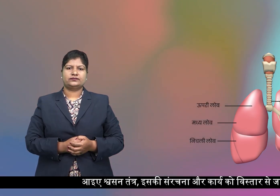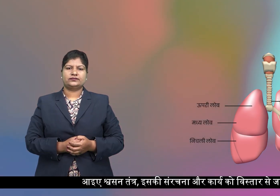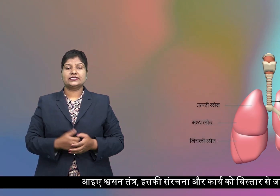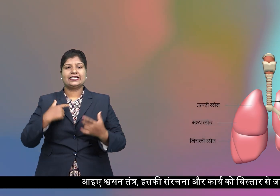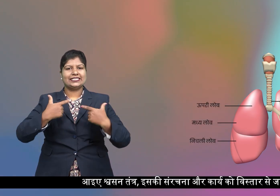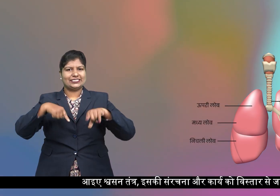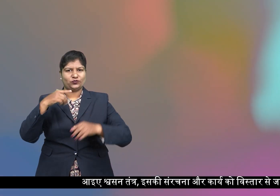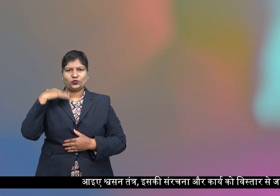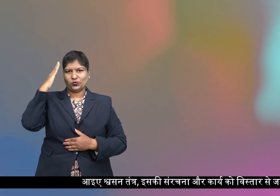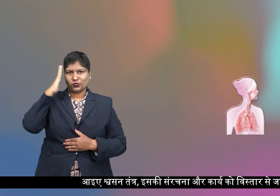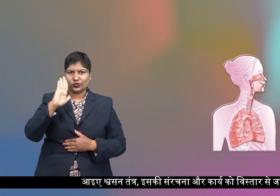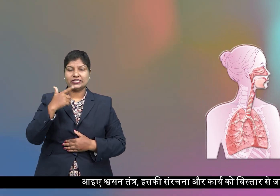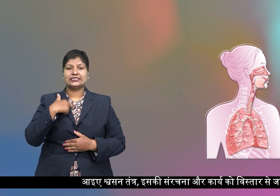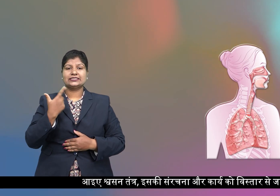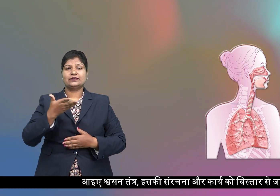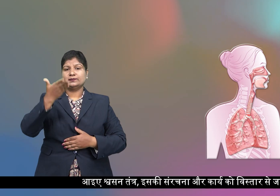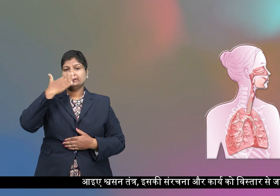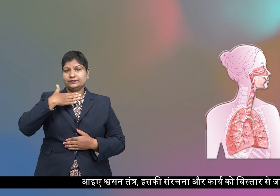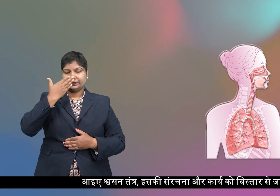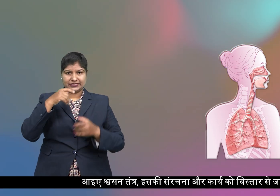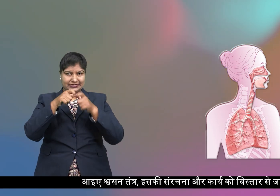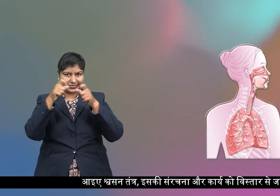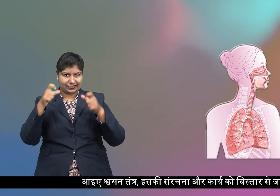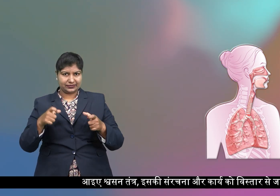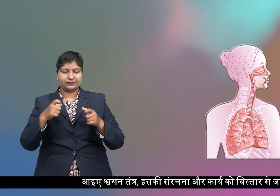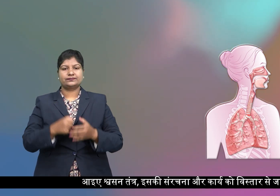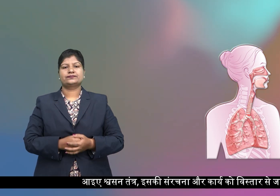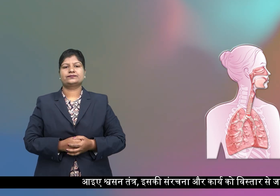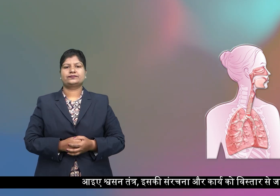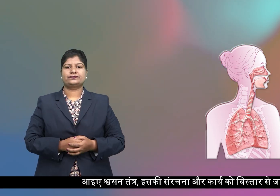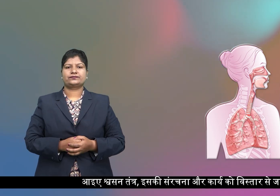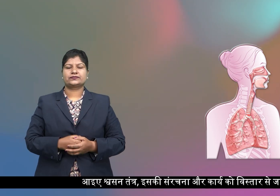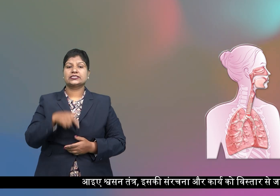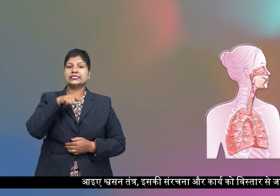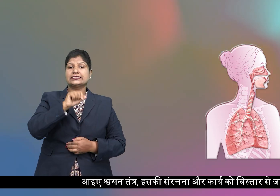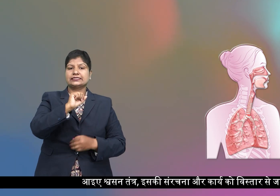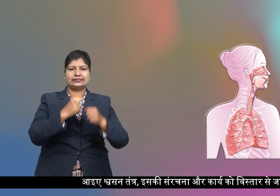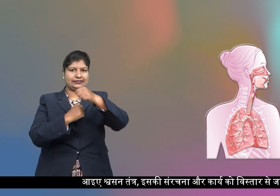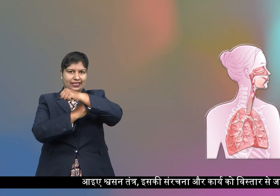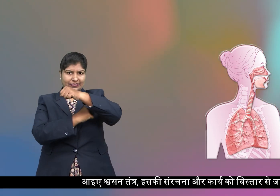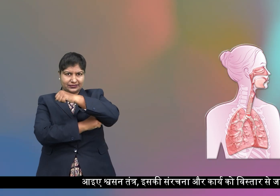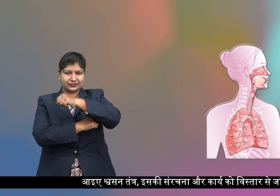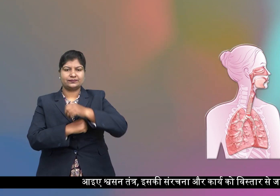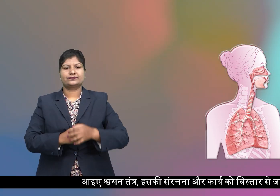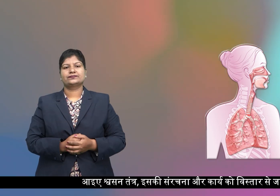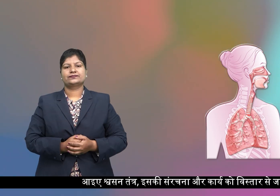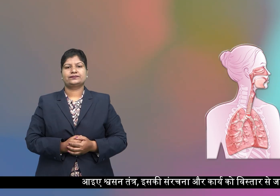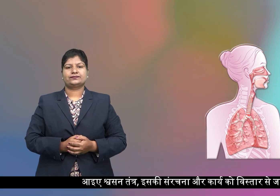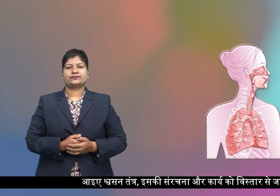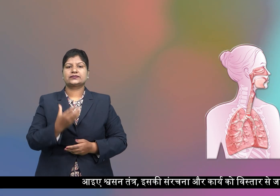आइए श्वसन तंत्र, इसकी संरचना और कार्य को विस्तार से जानते